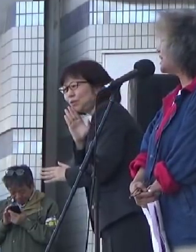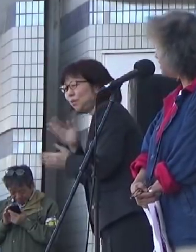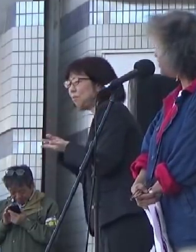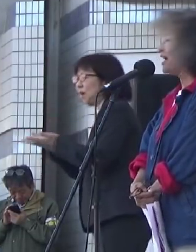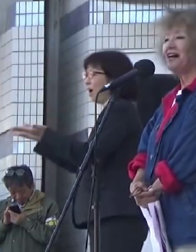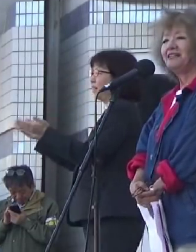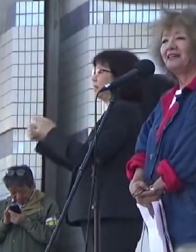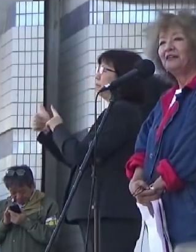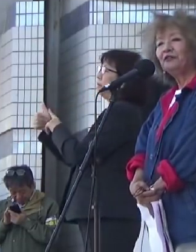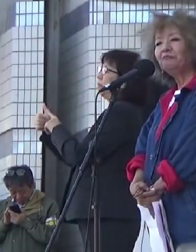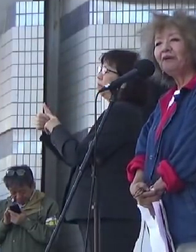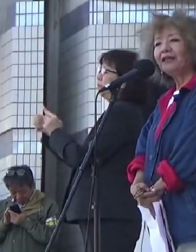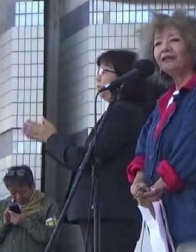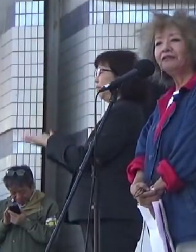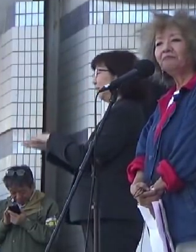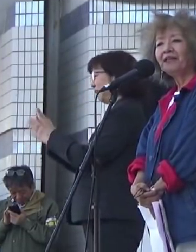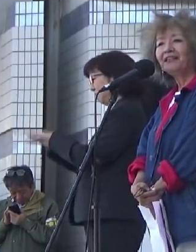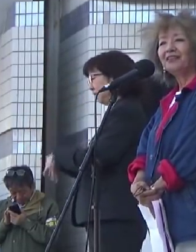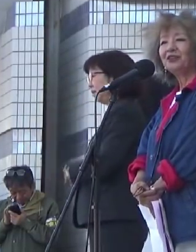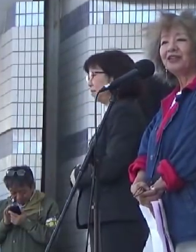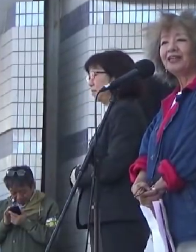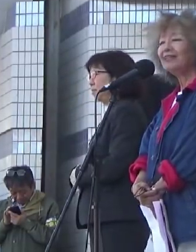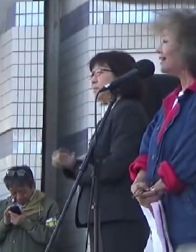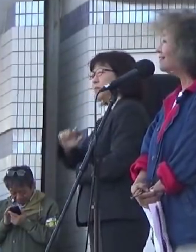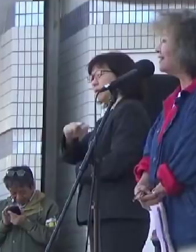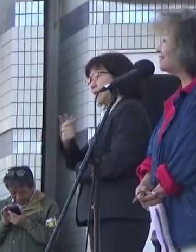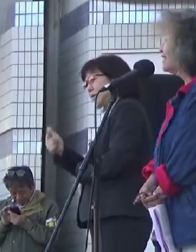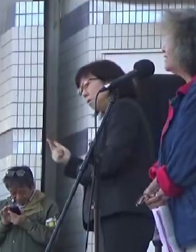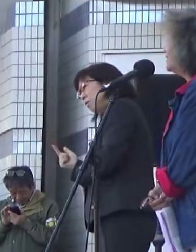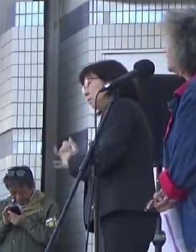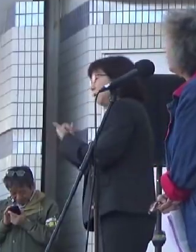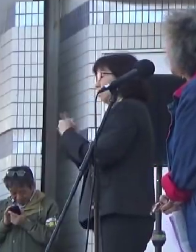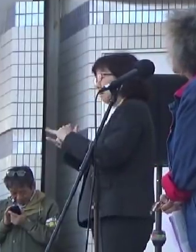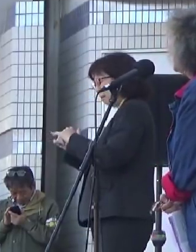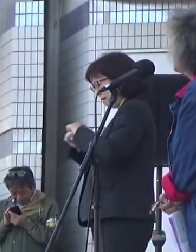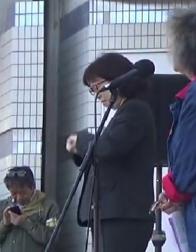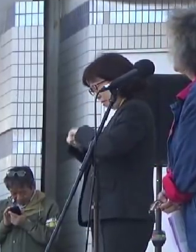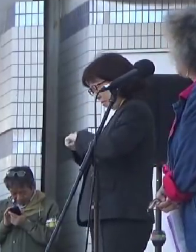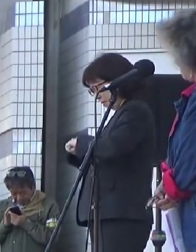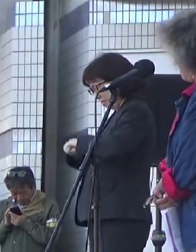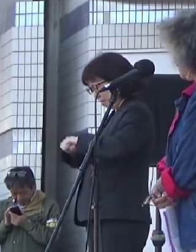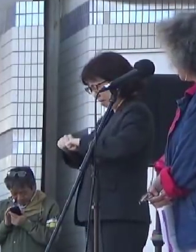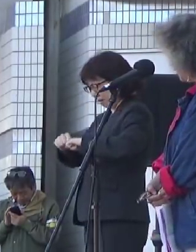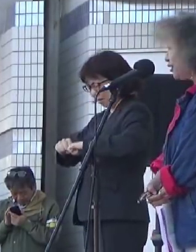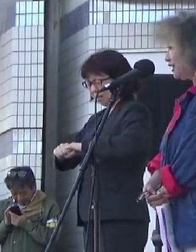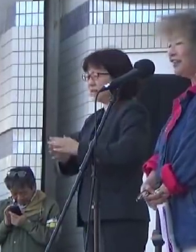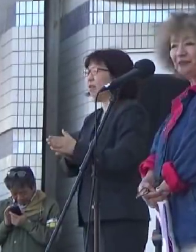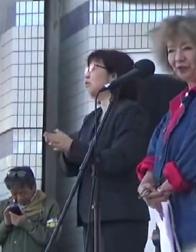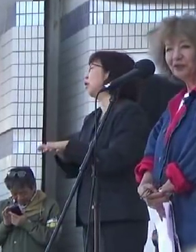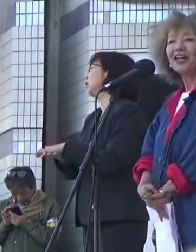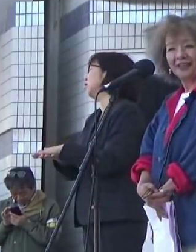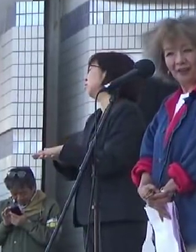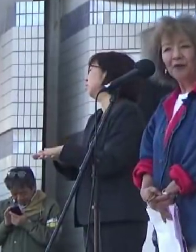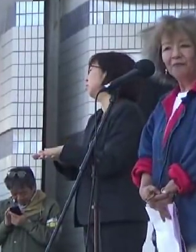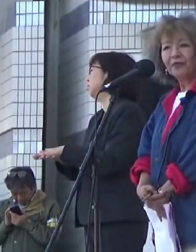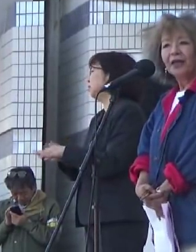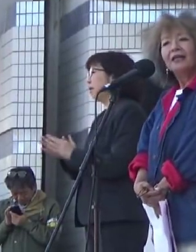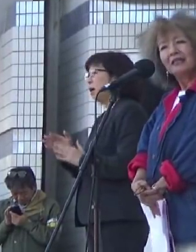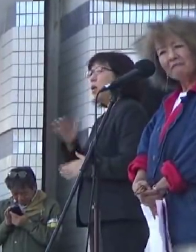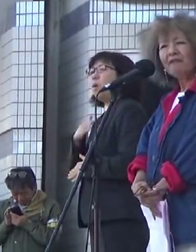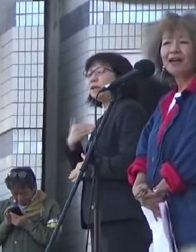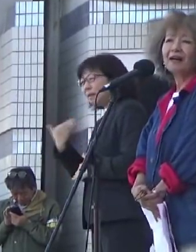いろんな人が踏ん張って踏ん張って、そしていなくなる現実の中で、やがて私たちもそうだけ